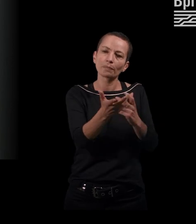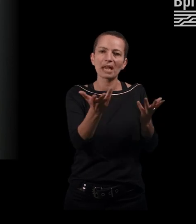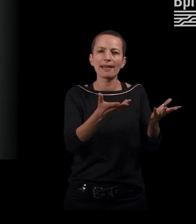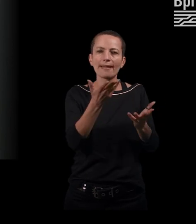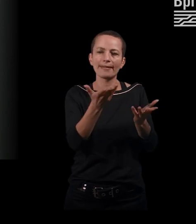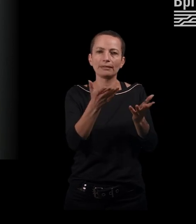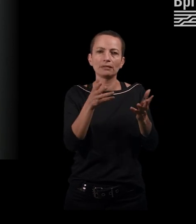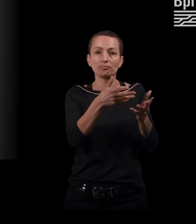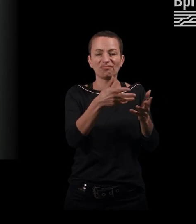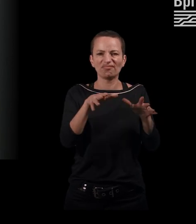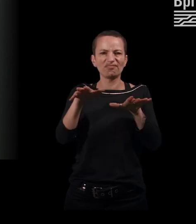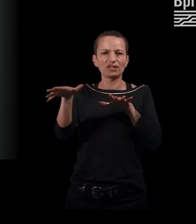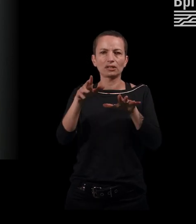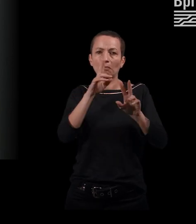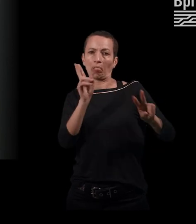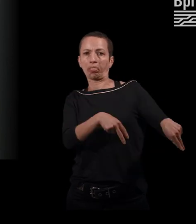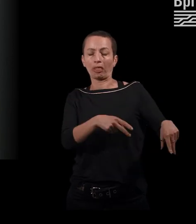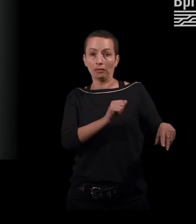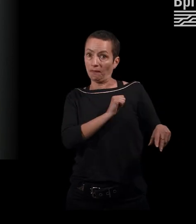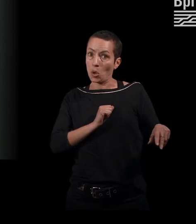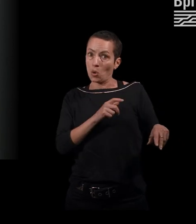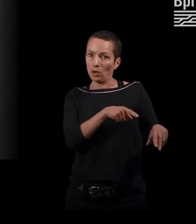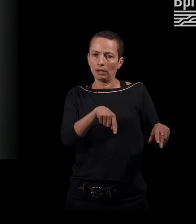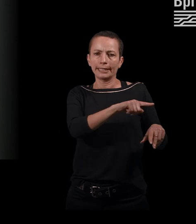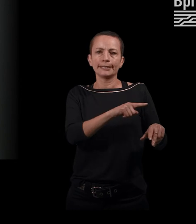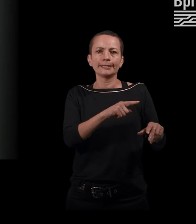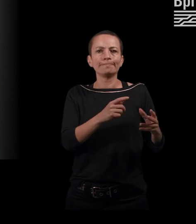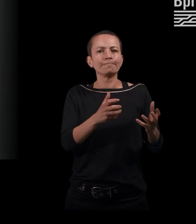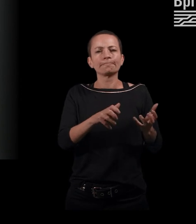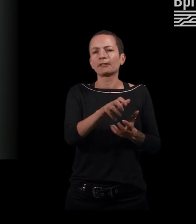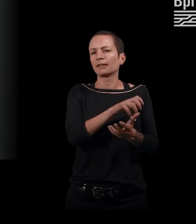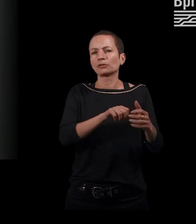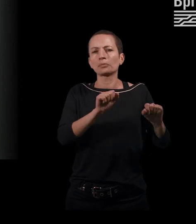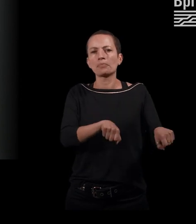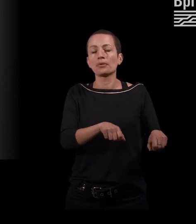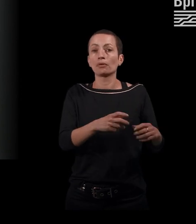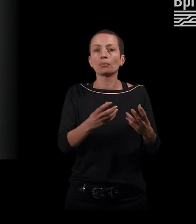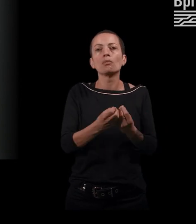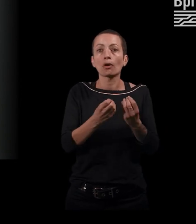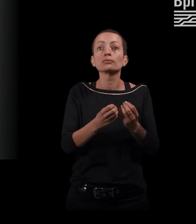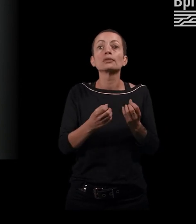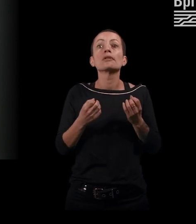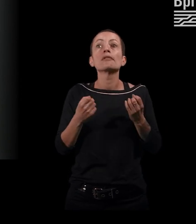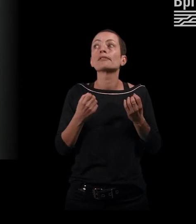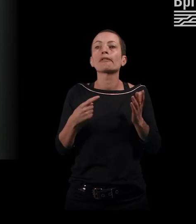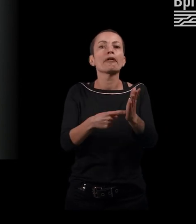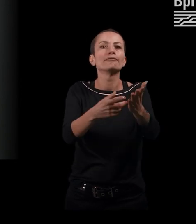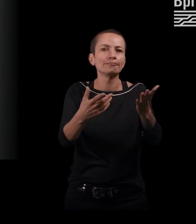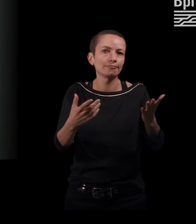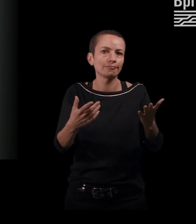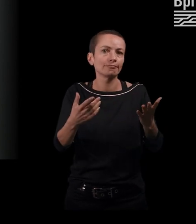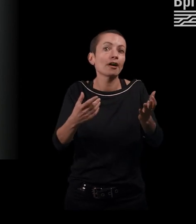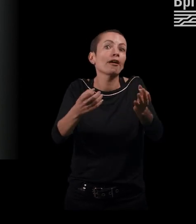dans un système qui le dénigre tellement, il y a la révolution est toujours possible. Malheureusement, la question, c'est combien de temps ça va